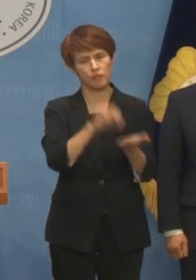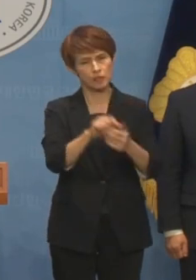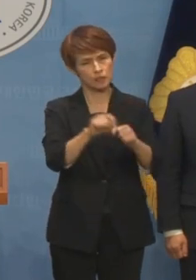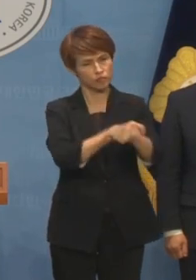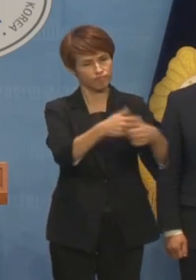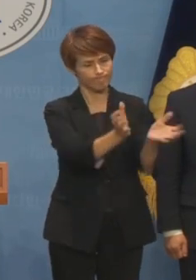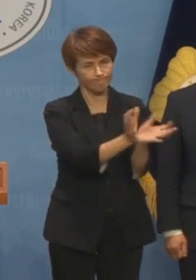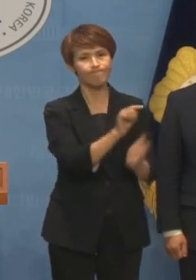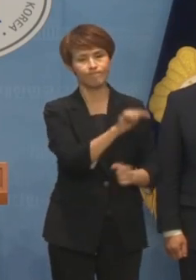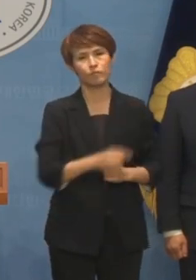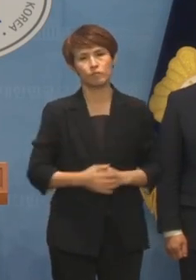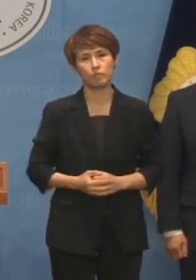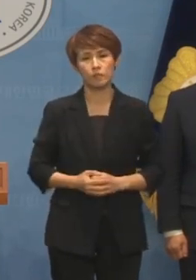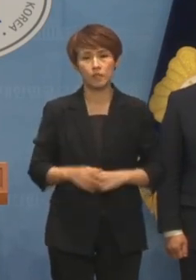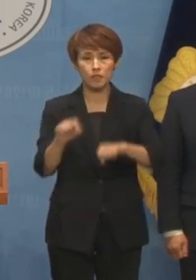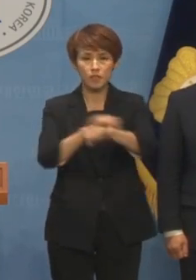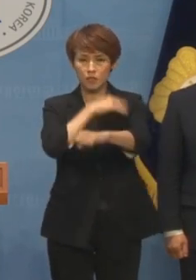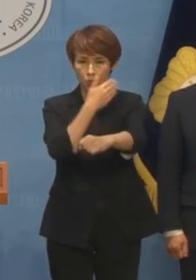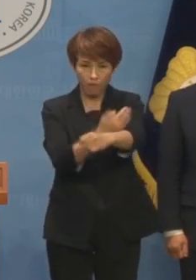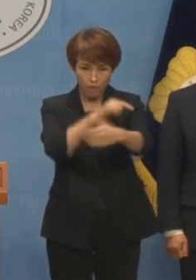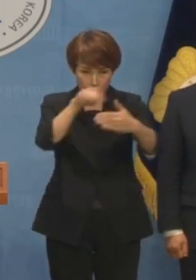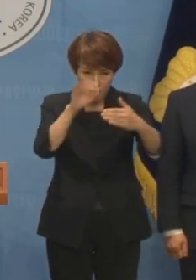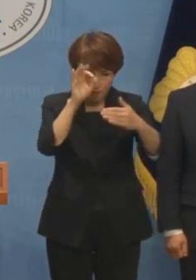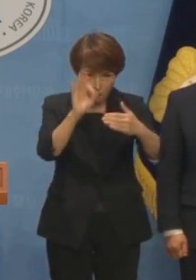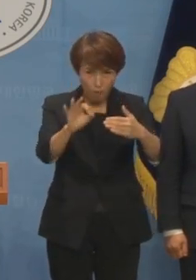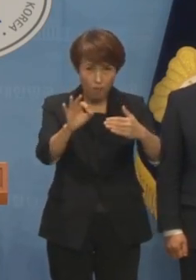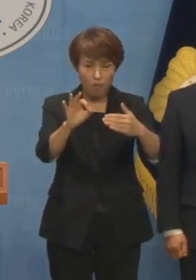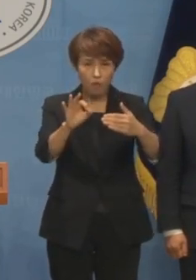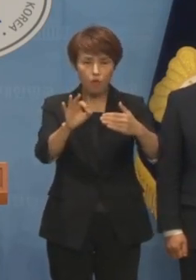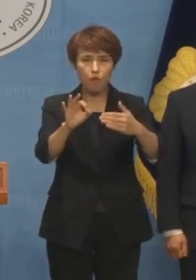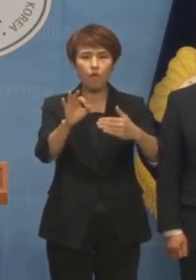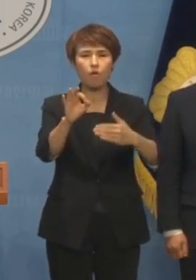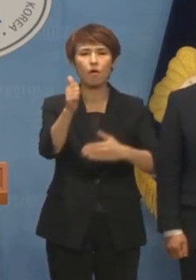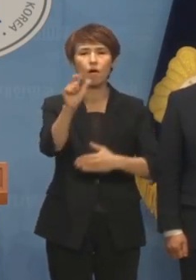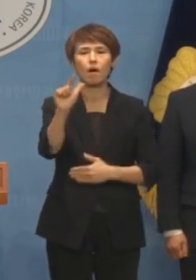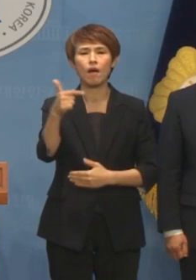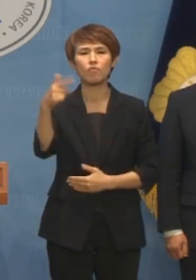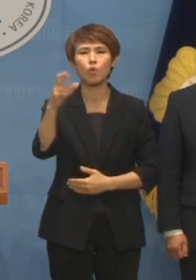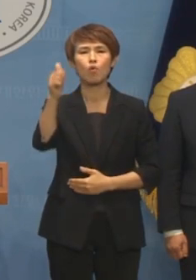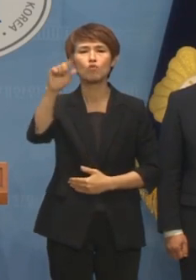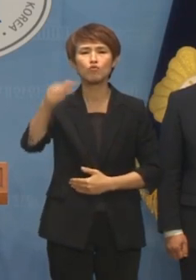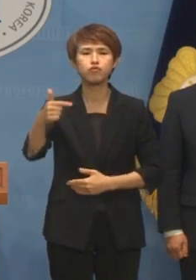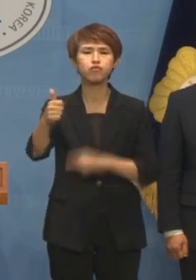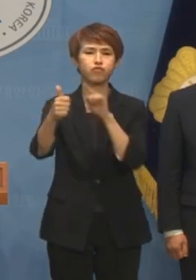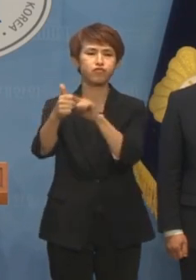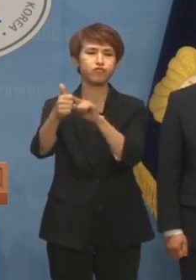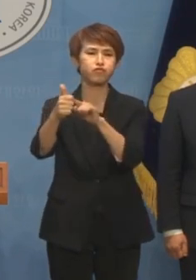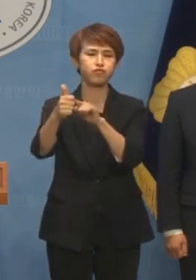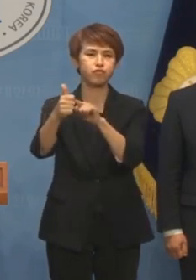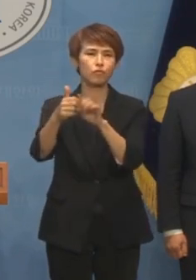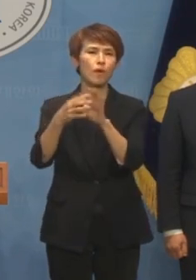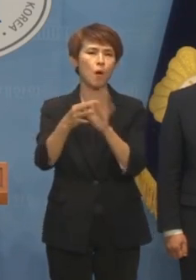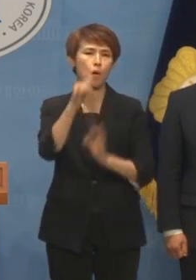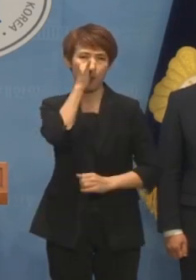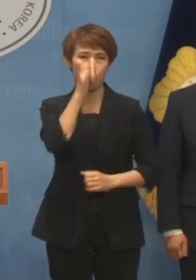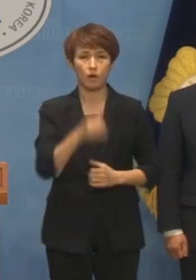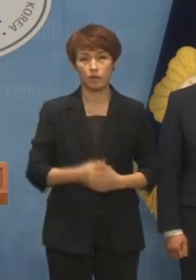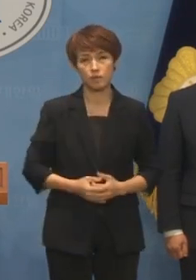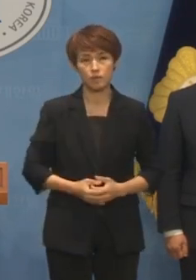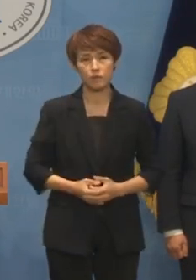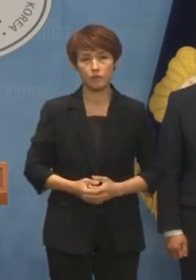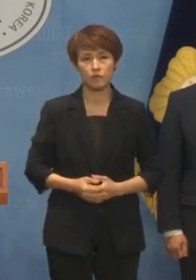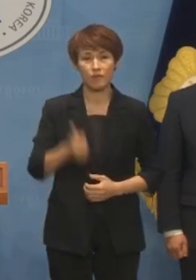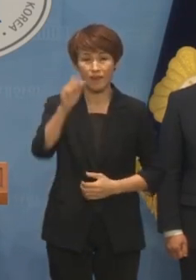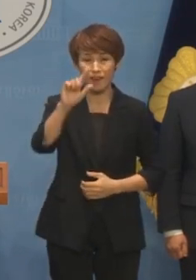것입니다. 그 특권의 중심에 윤석열 정권의 황태자인 한동훈 전 법무부 장관이 있습니다.